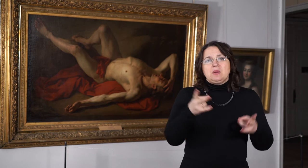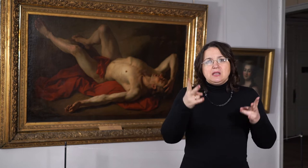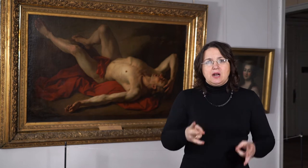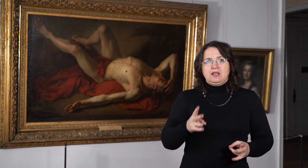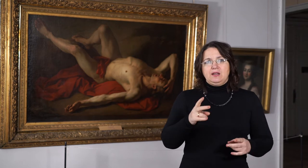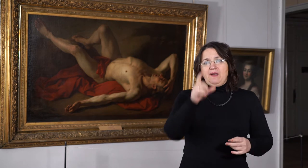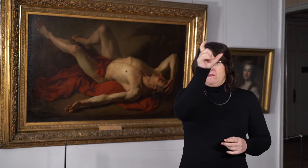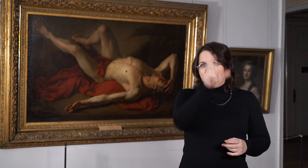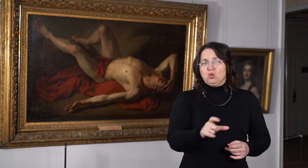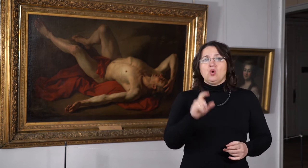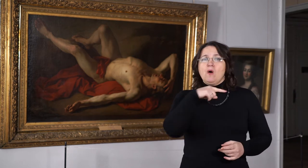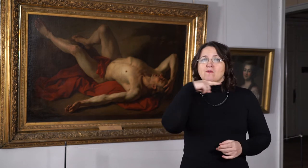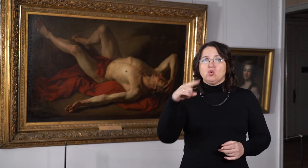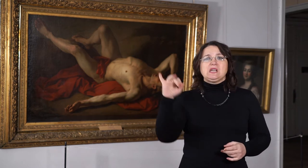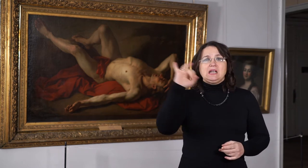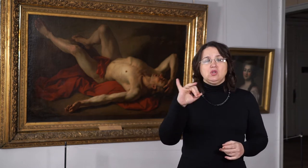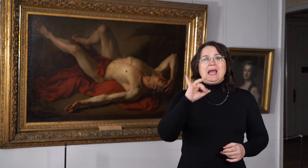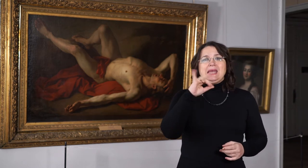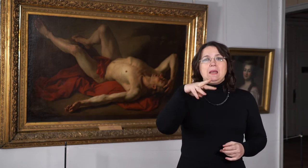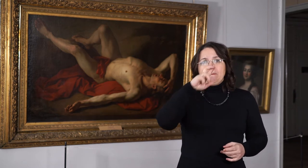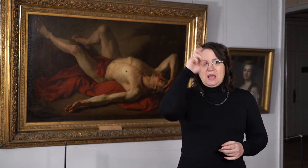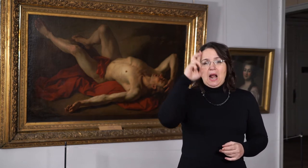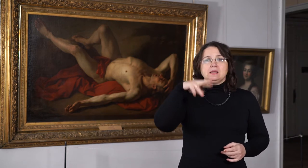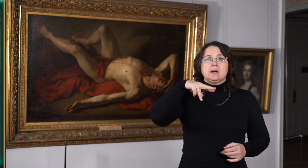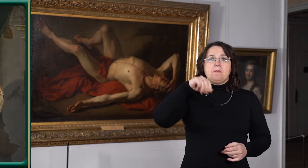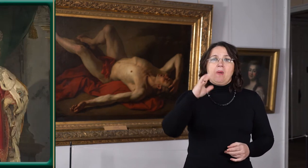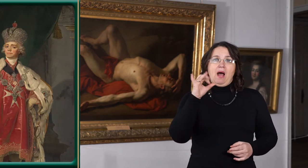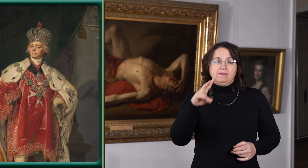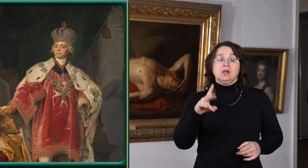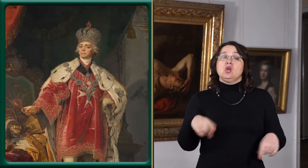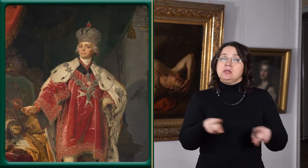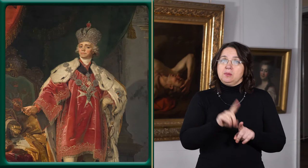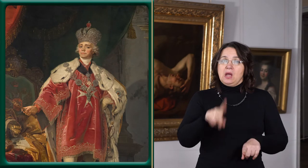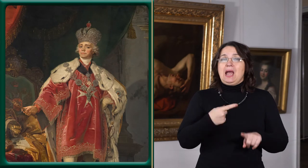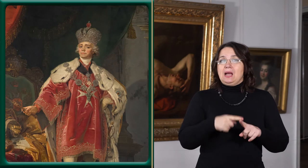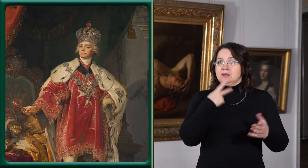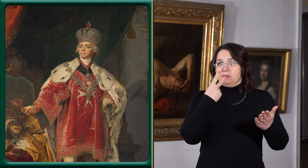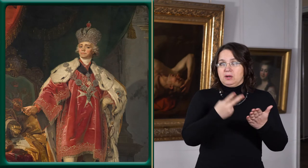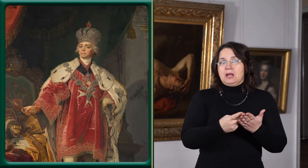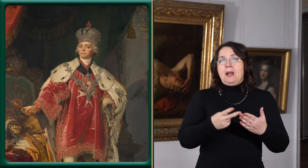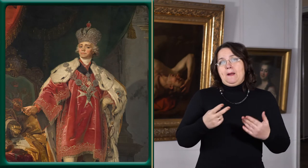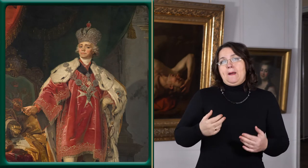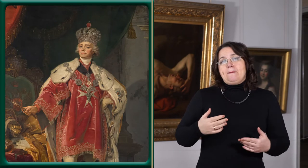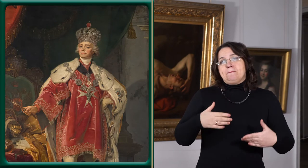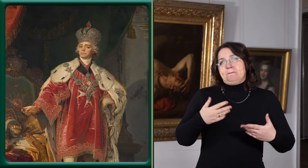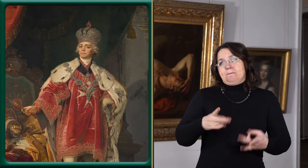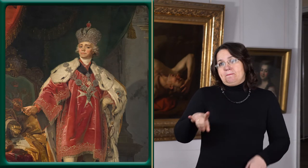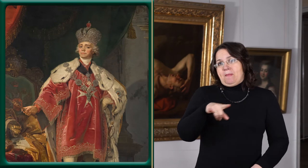русской истории – императора Павла. Но, тем не менее, это репрезентативный парадный портрет, изображающий